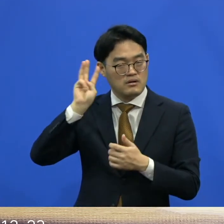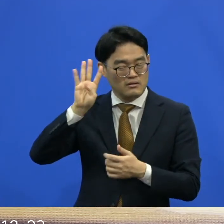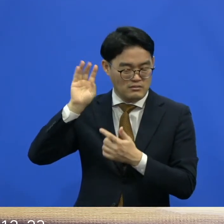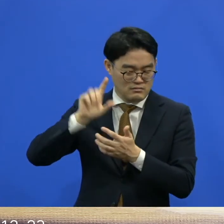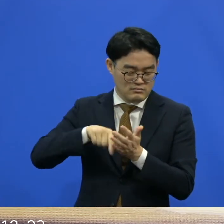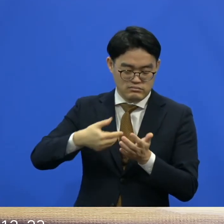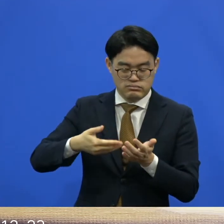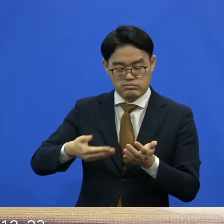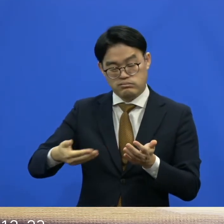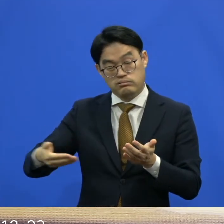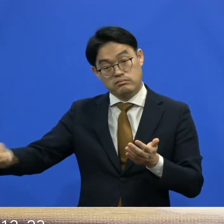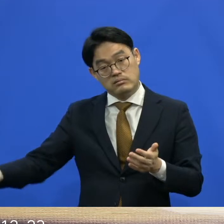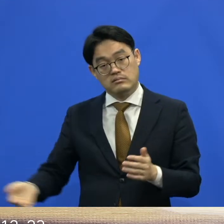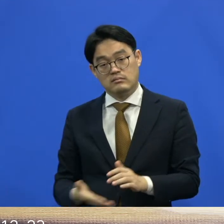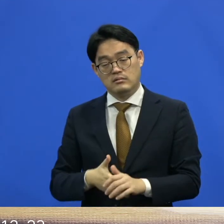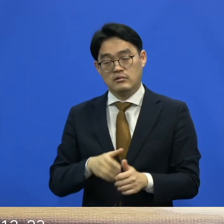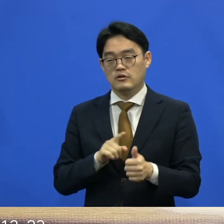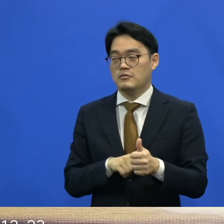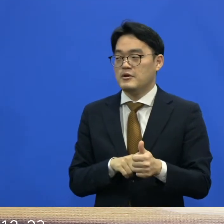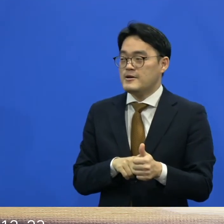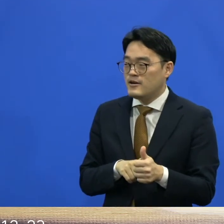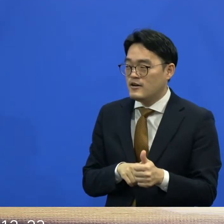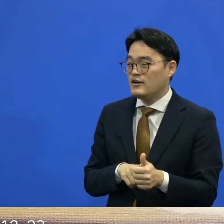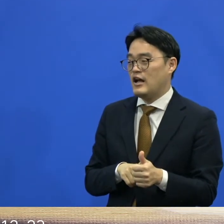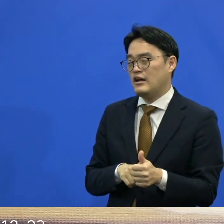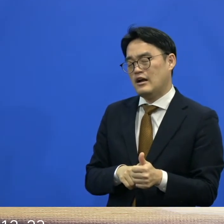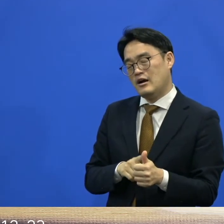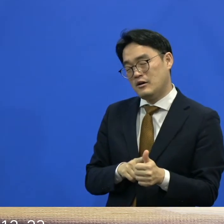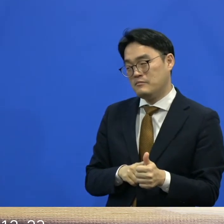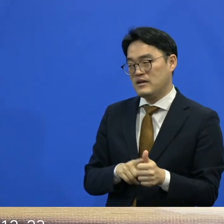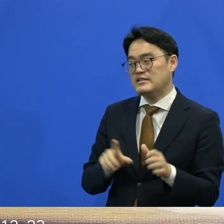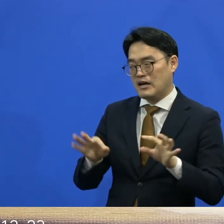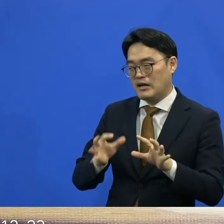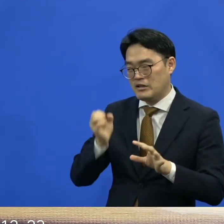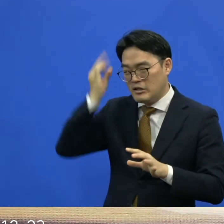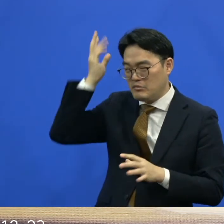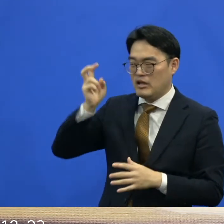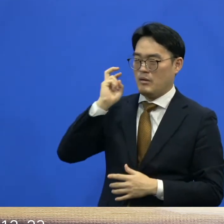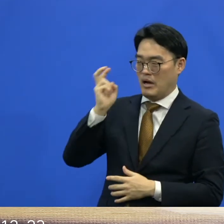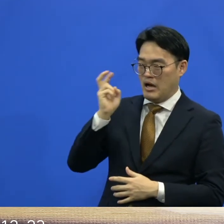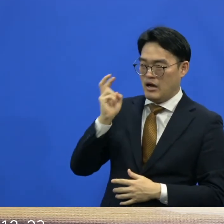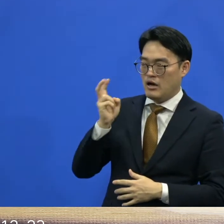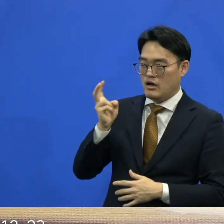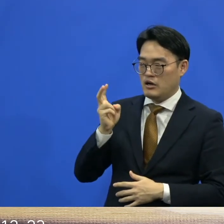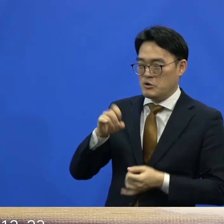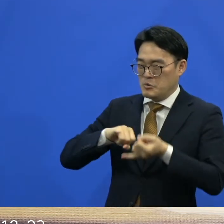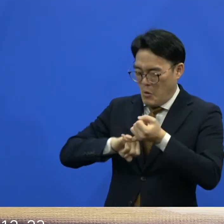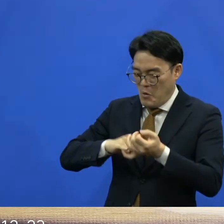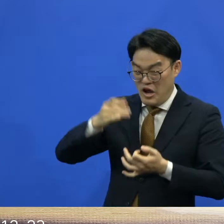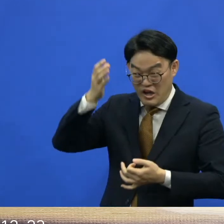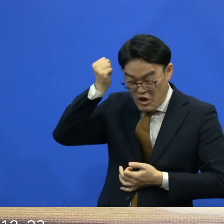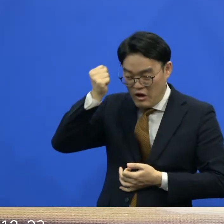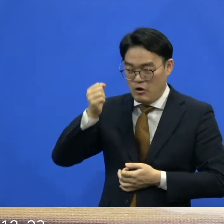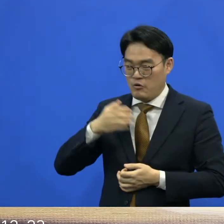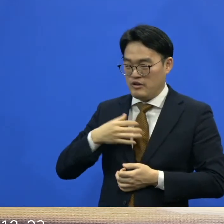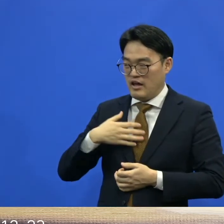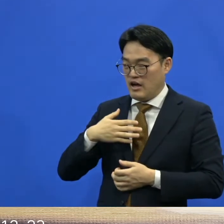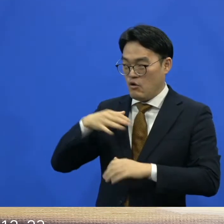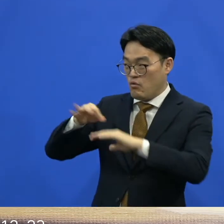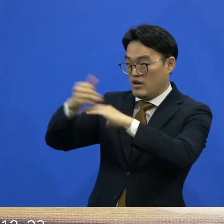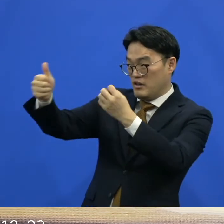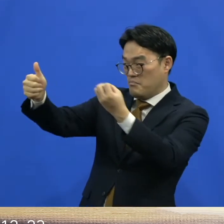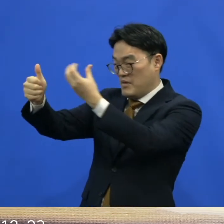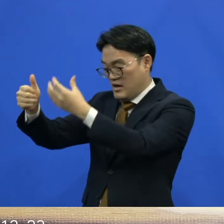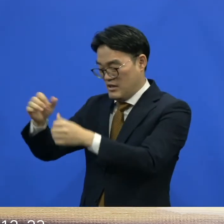요셉은 믿고 싶었어요. 결코 그가 나와의 약속을 잊지 않았을 거야. 그런데 시간은 하염없이